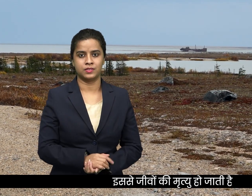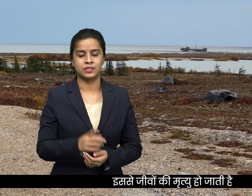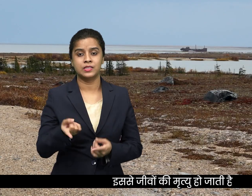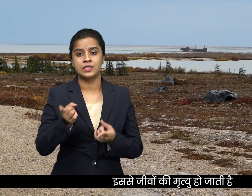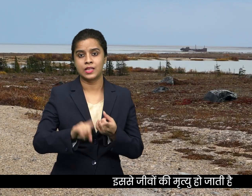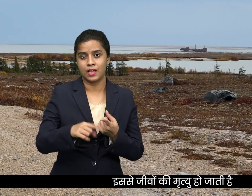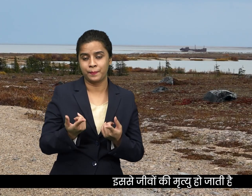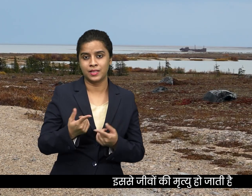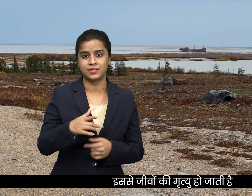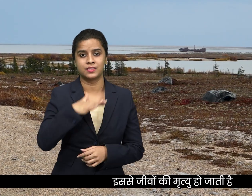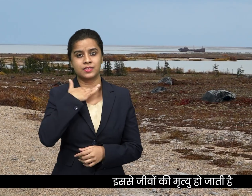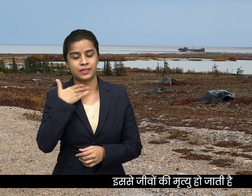इससे जीवों की मृत्यु हो जाती है